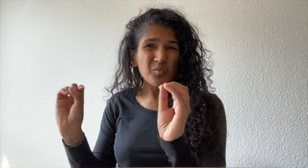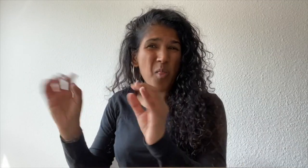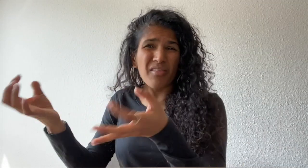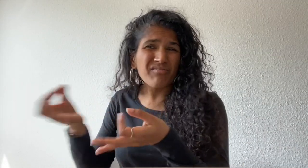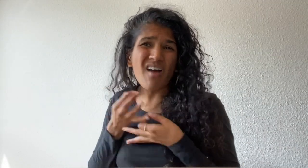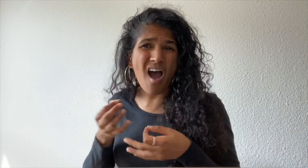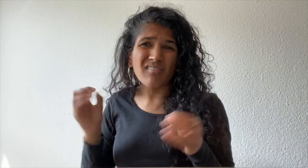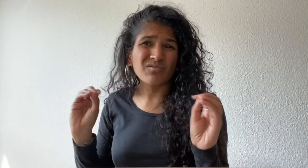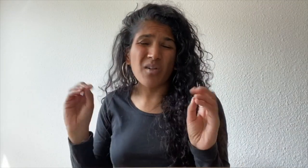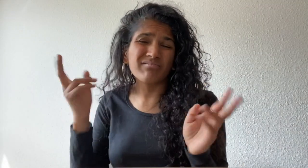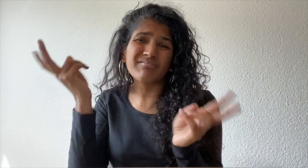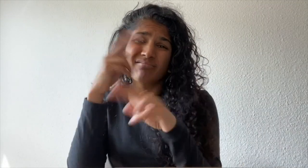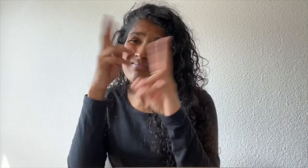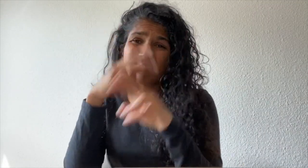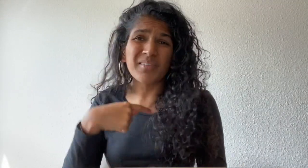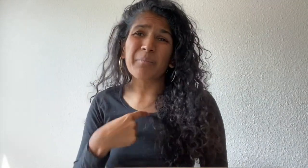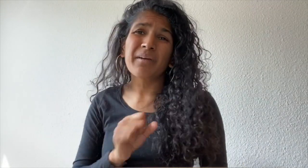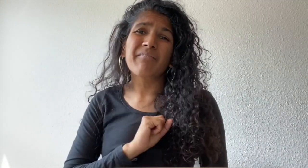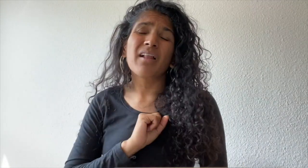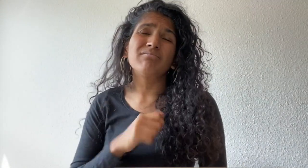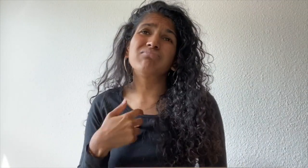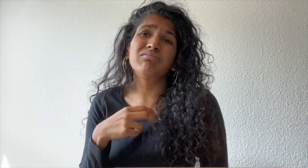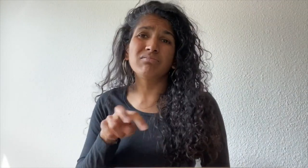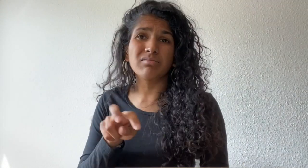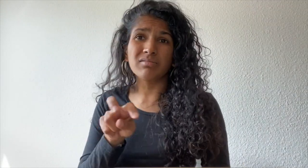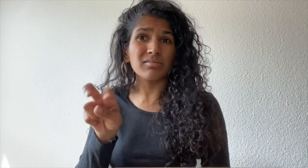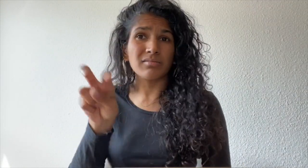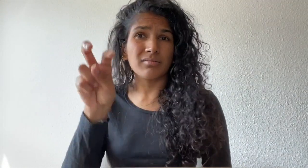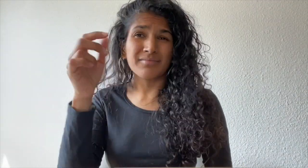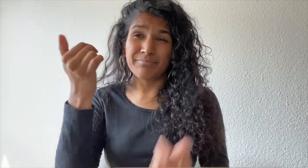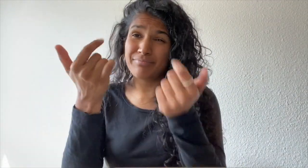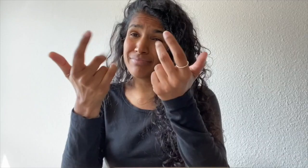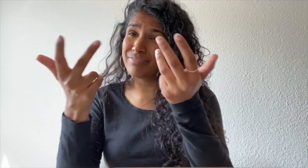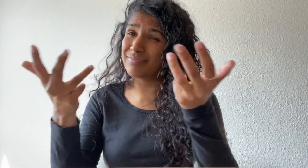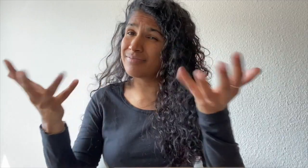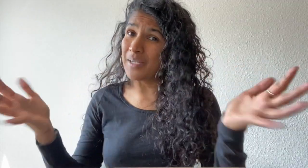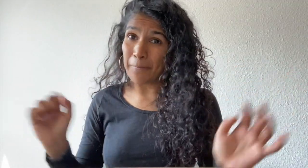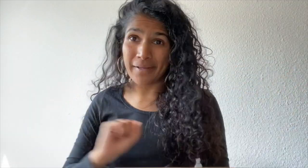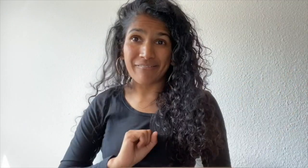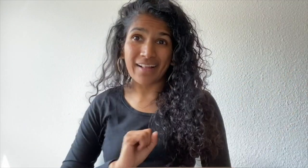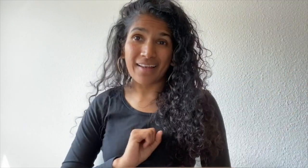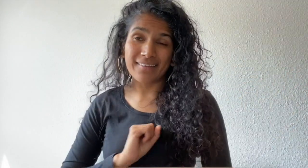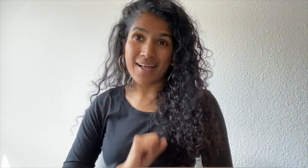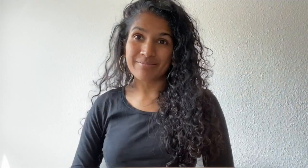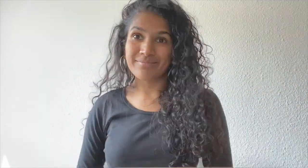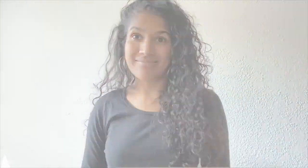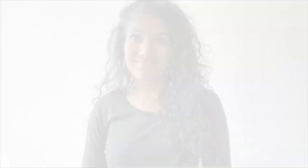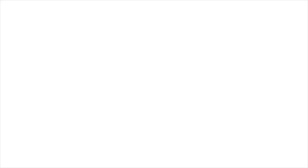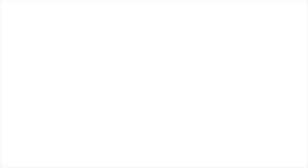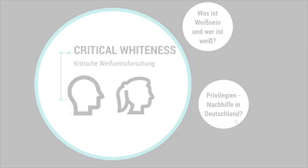erzählen, woher sie denn eigentlich kämen. Ja, so gestalten